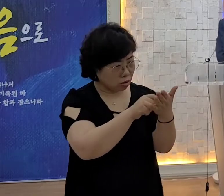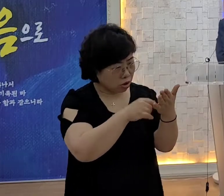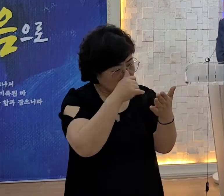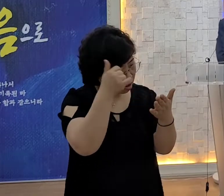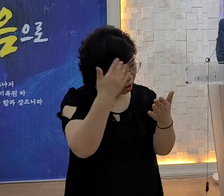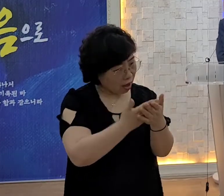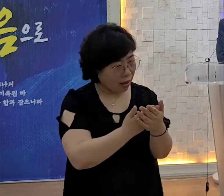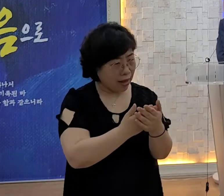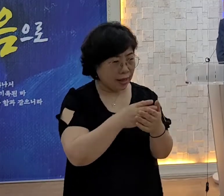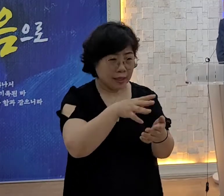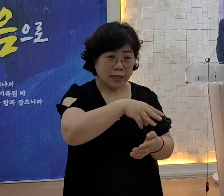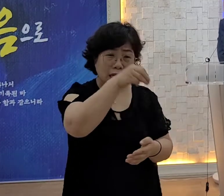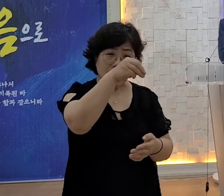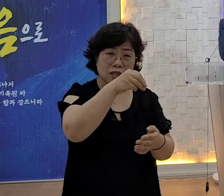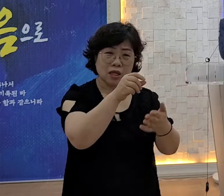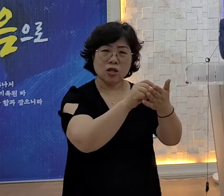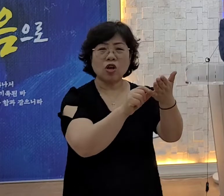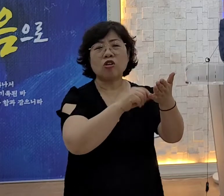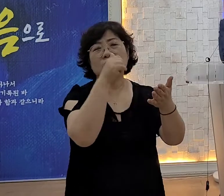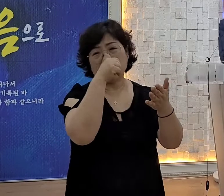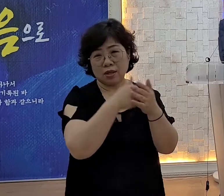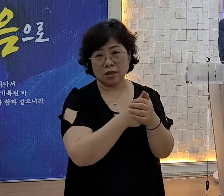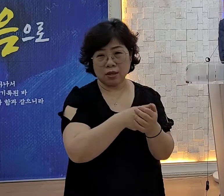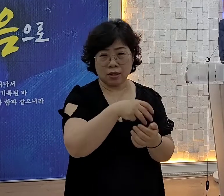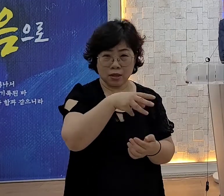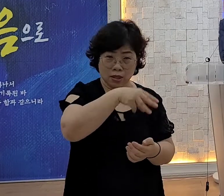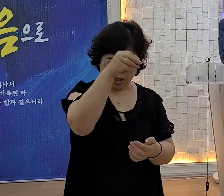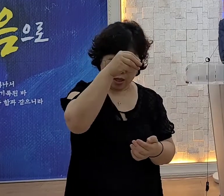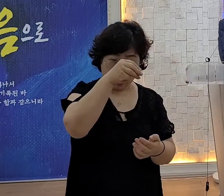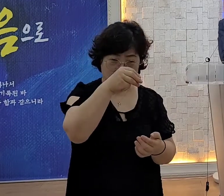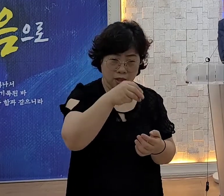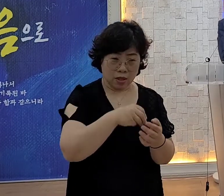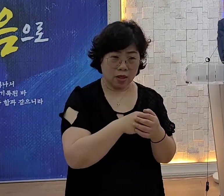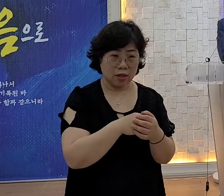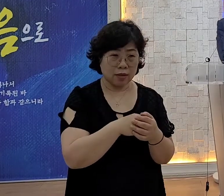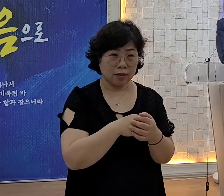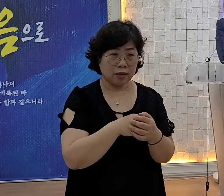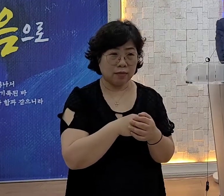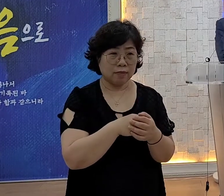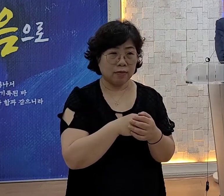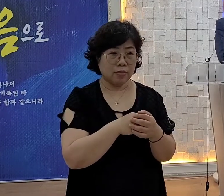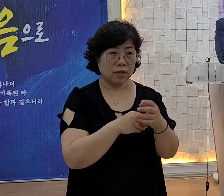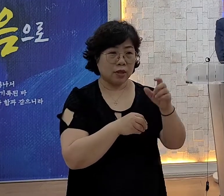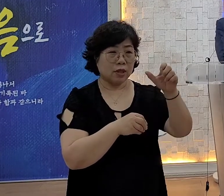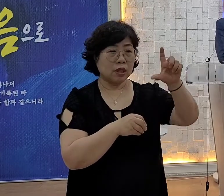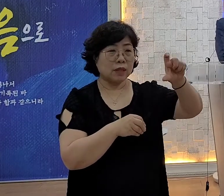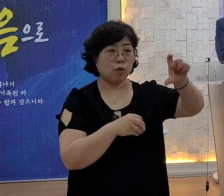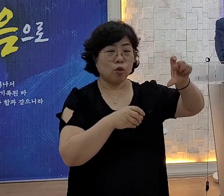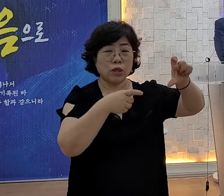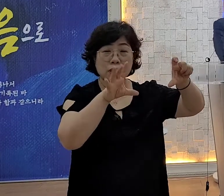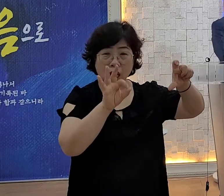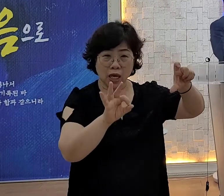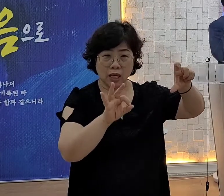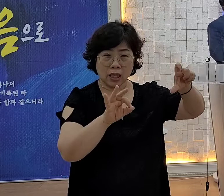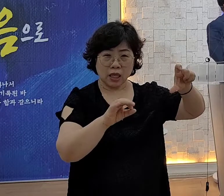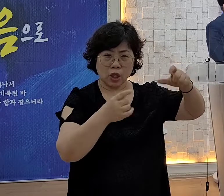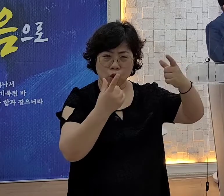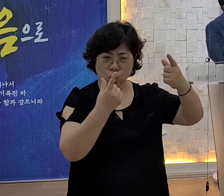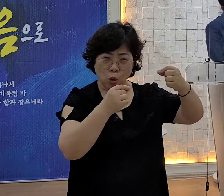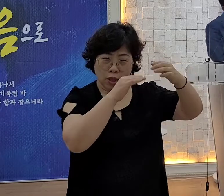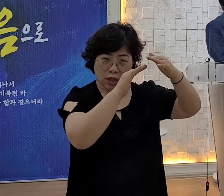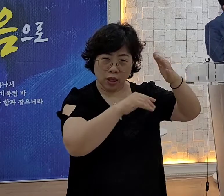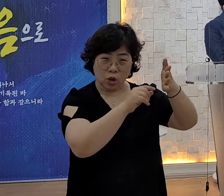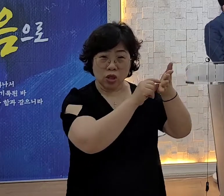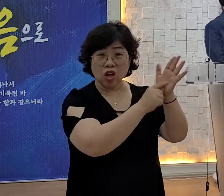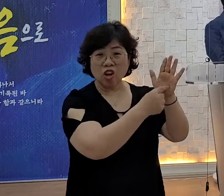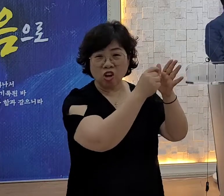창세기에 나와요. 창세기 어디 나올까요? 몇 장? 15장. 창세기